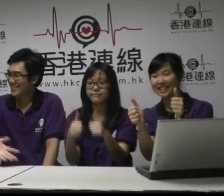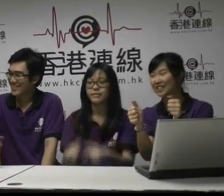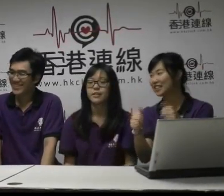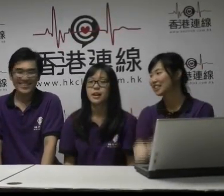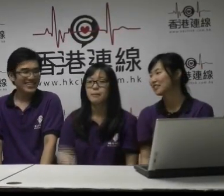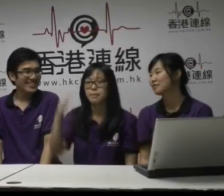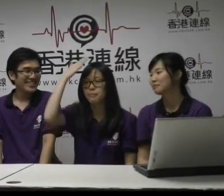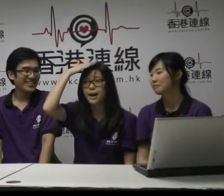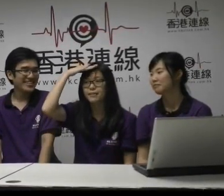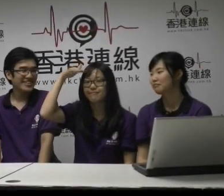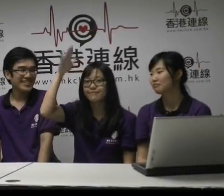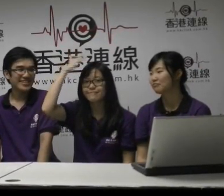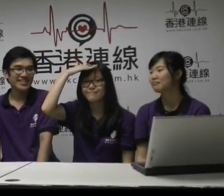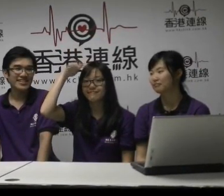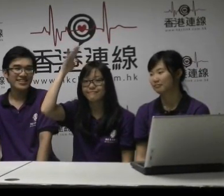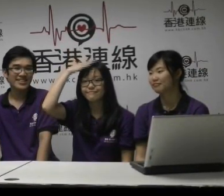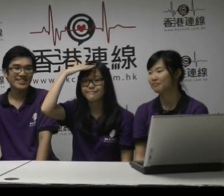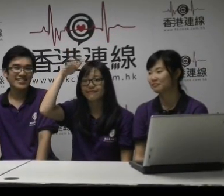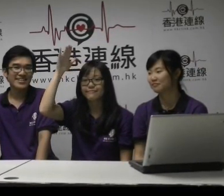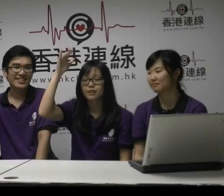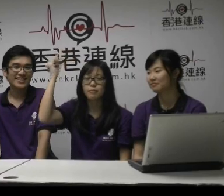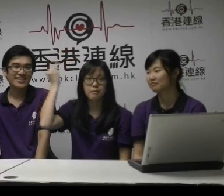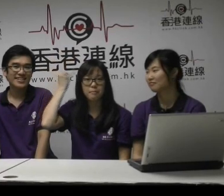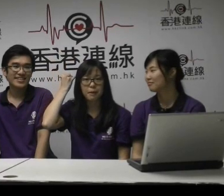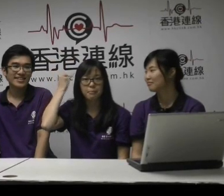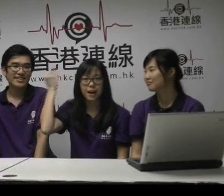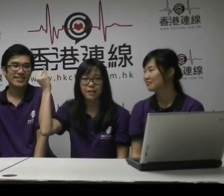明白， 明白，同埋唔明白，